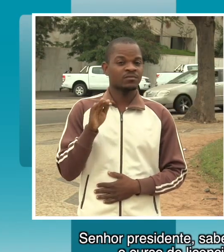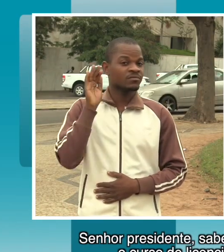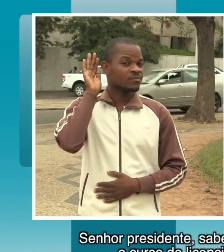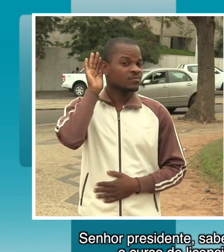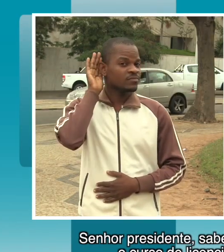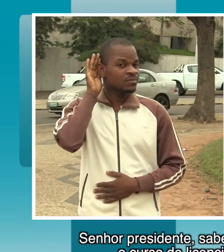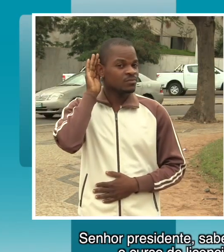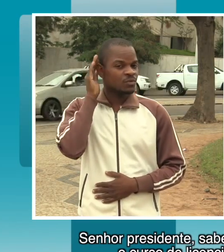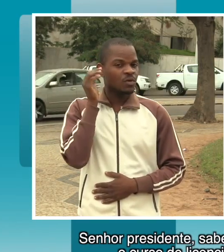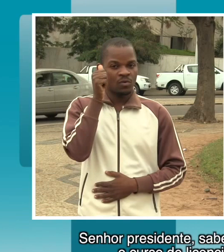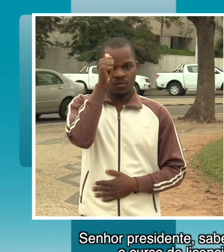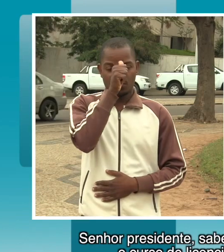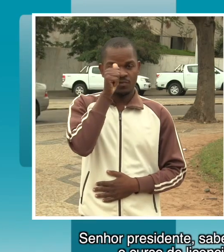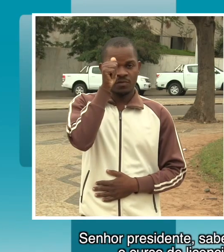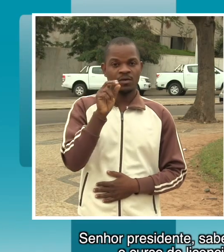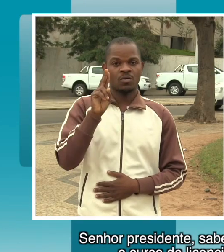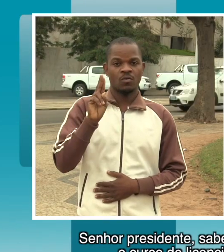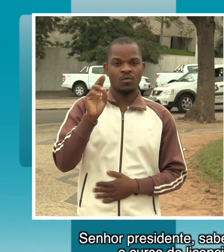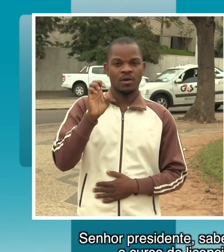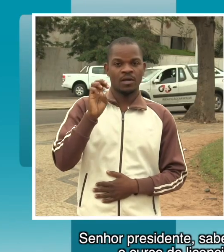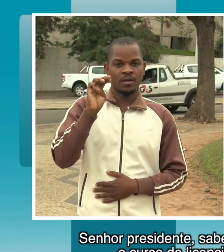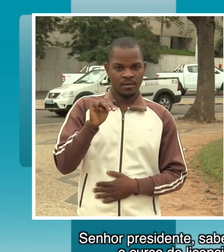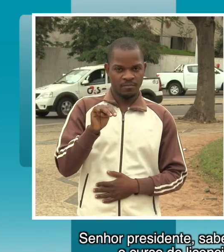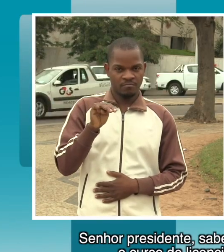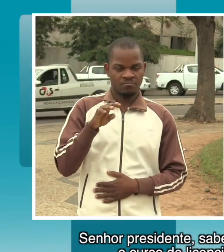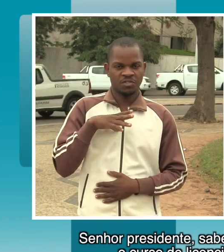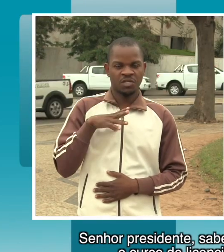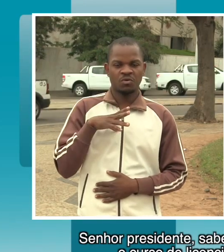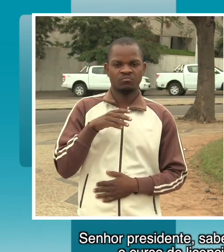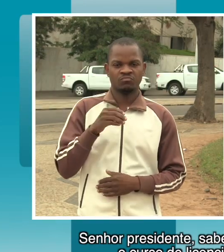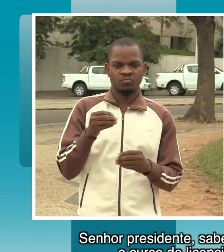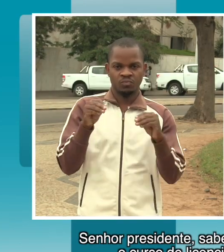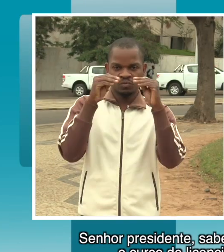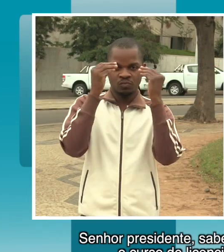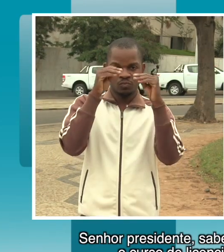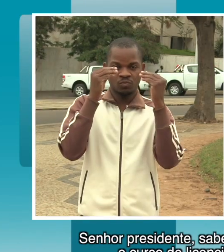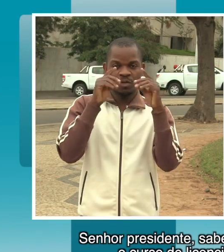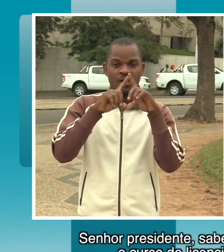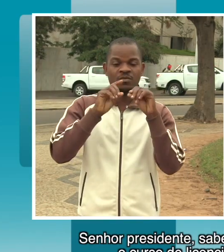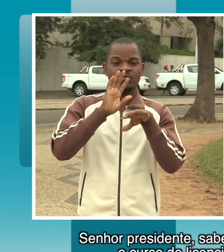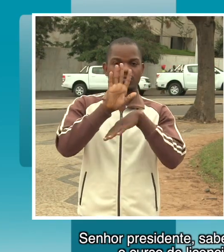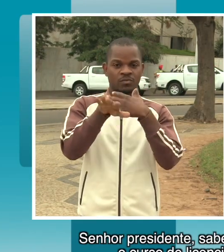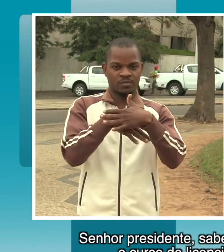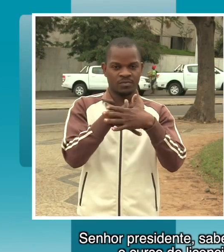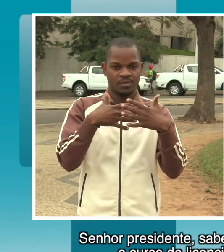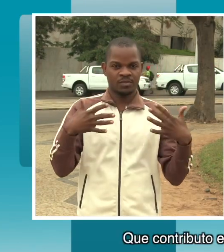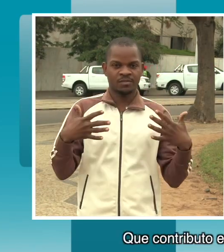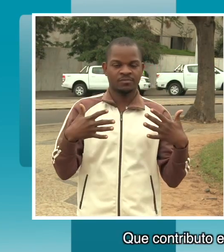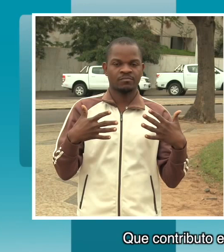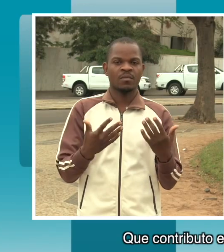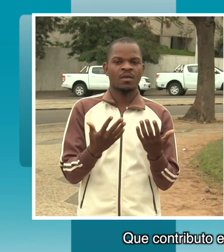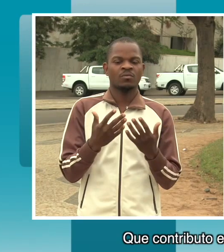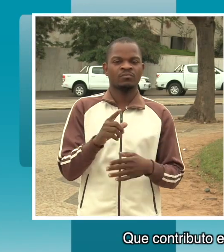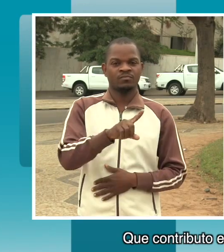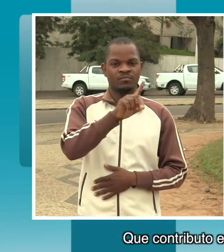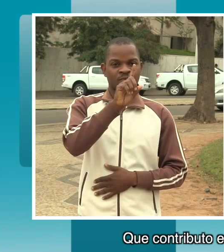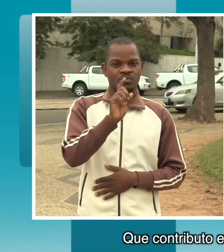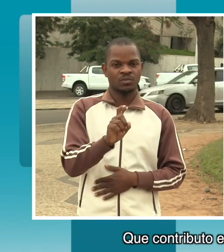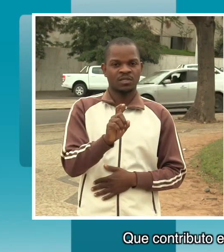está a lecionar o curso de licenciatura em línguas de sinais. O que